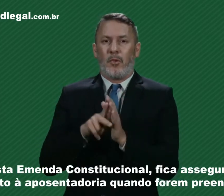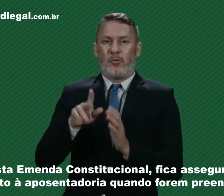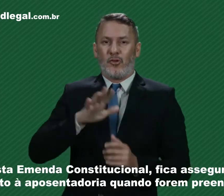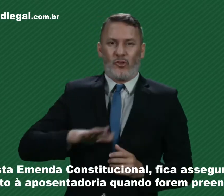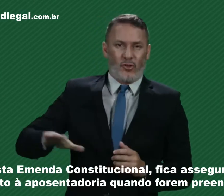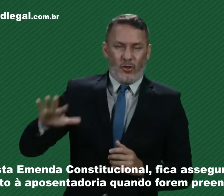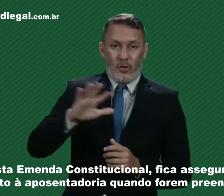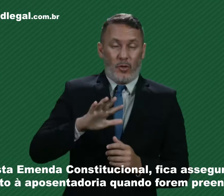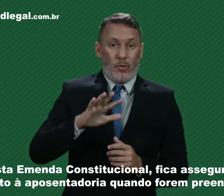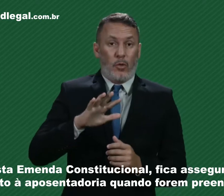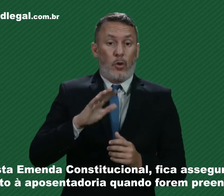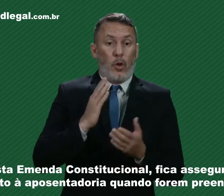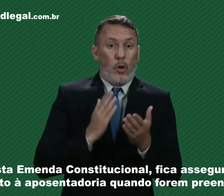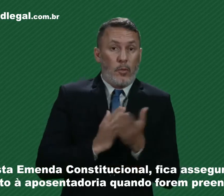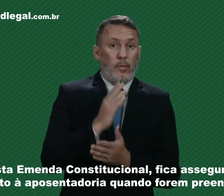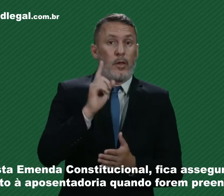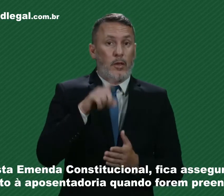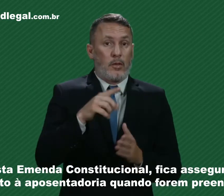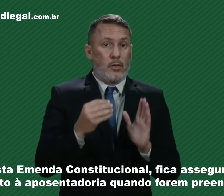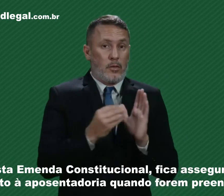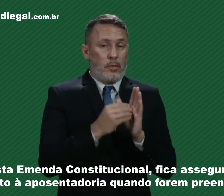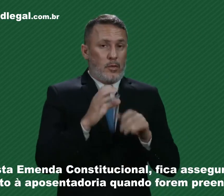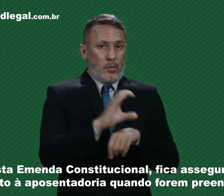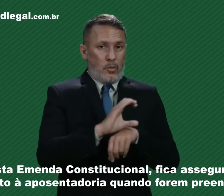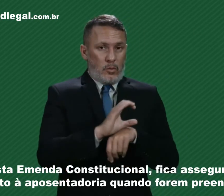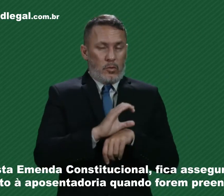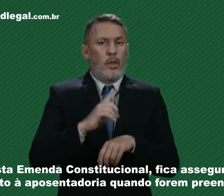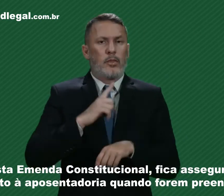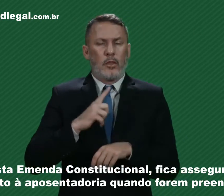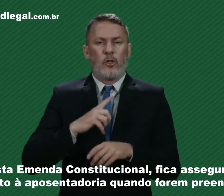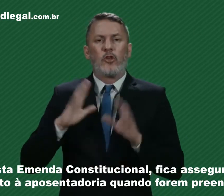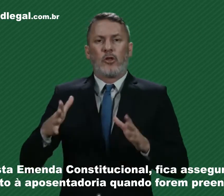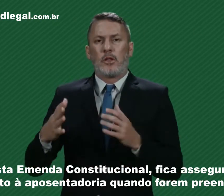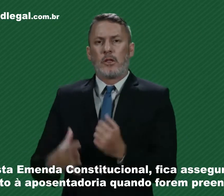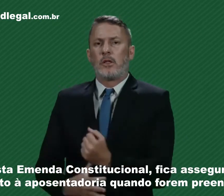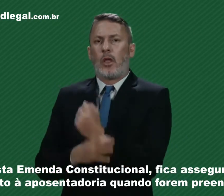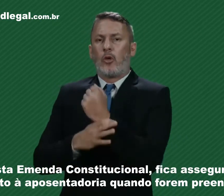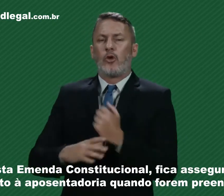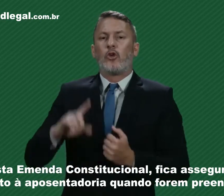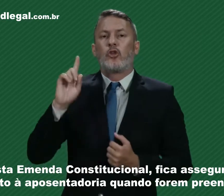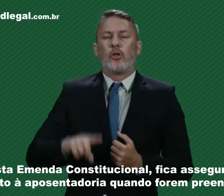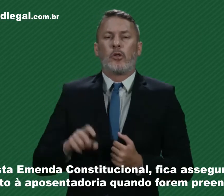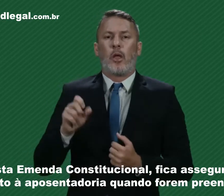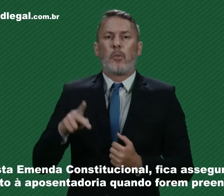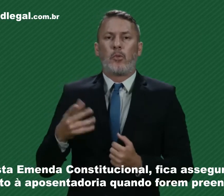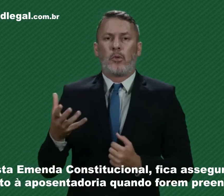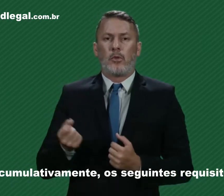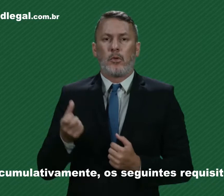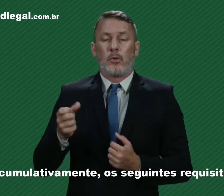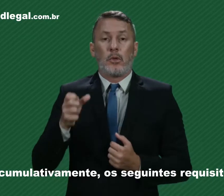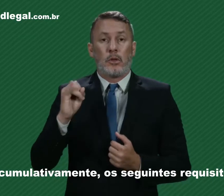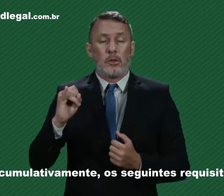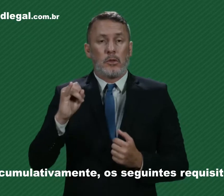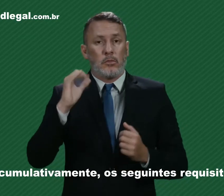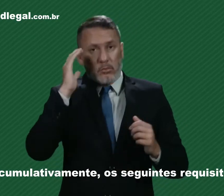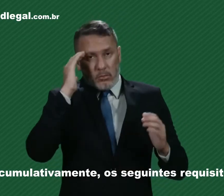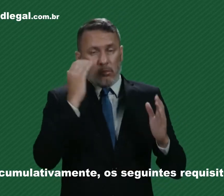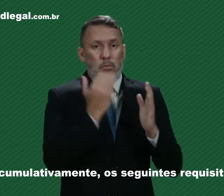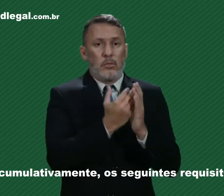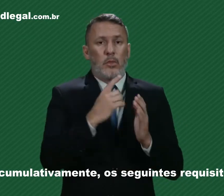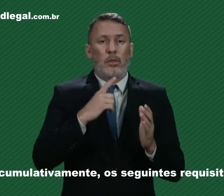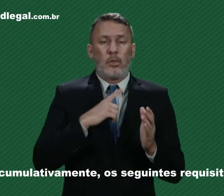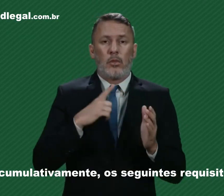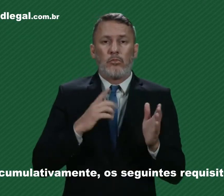em vigor desta emenda constitucional, fica assegurado o direito à aposentadoria quando forem preenchidos